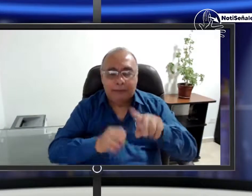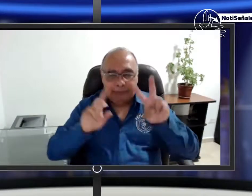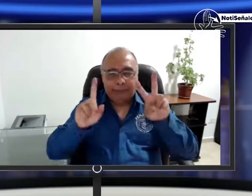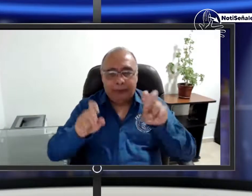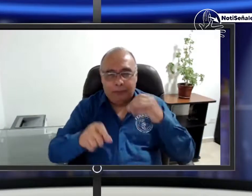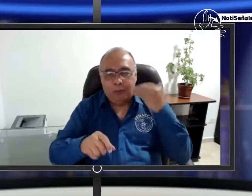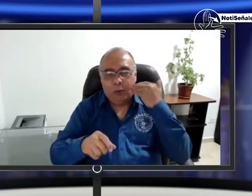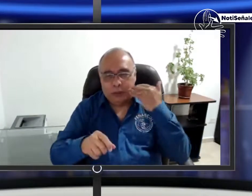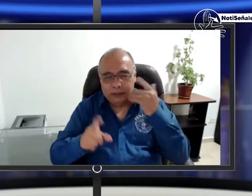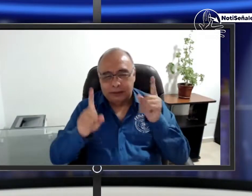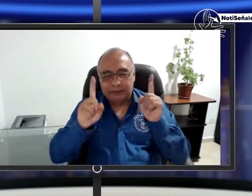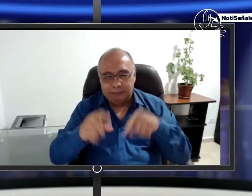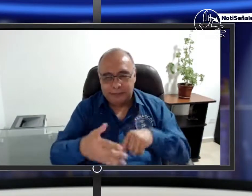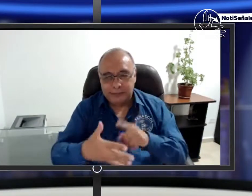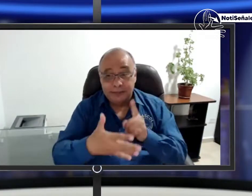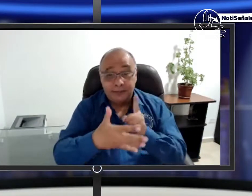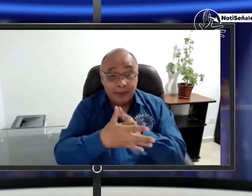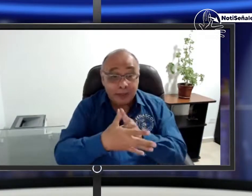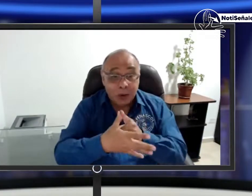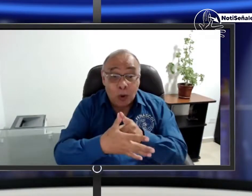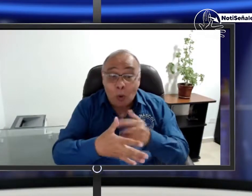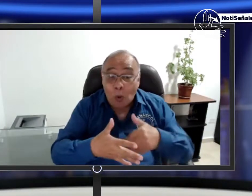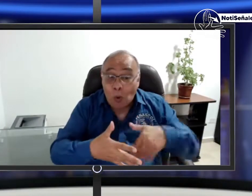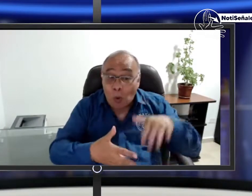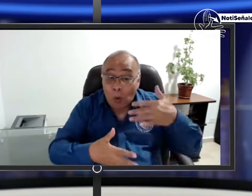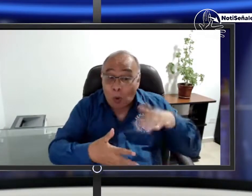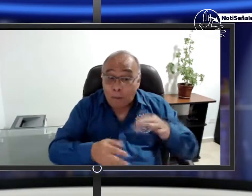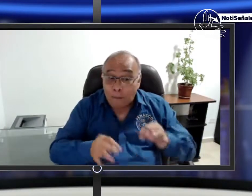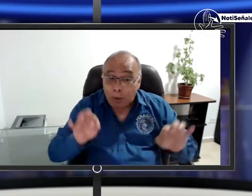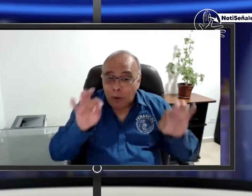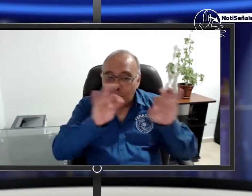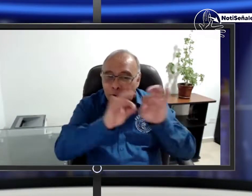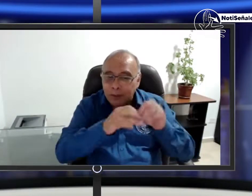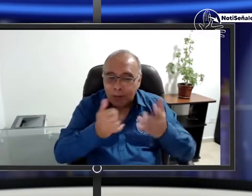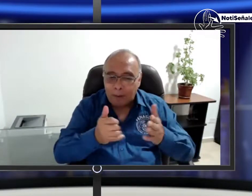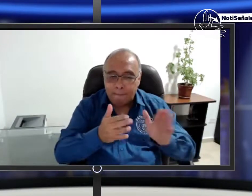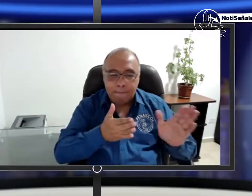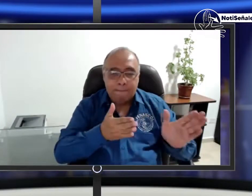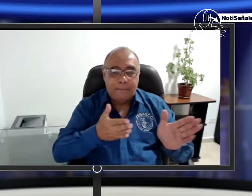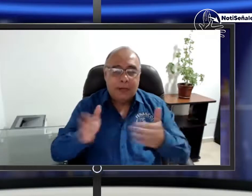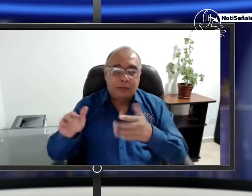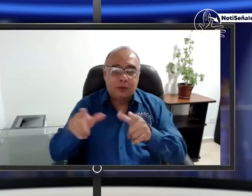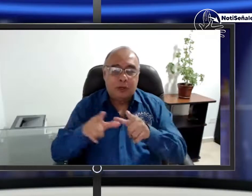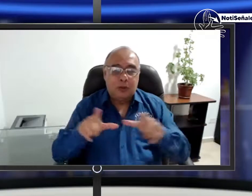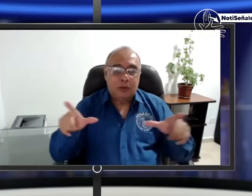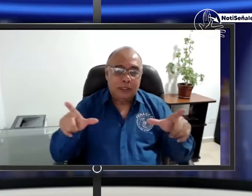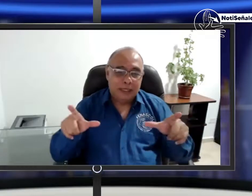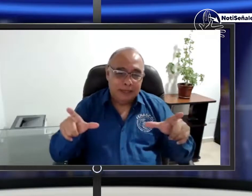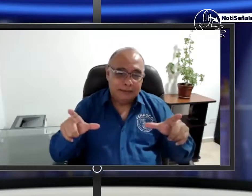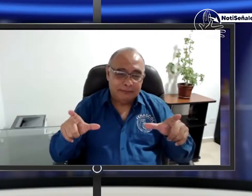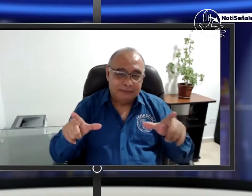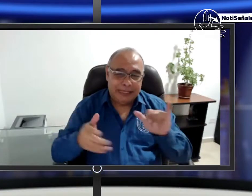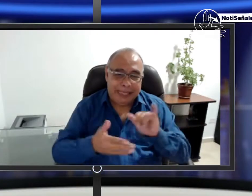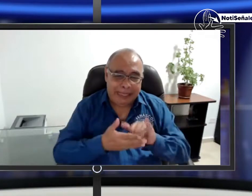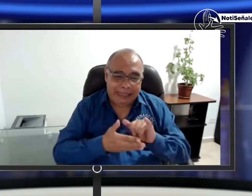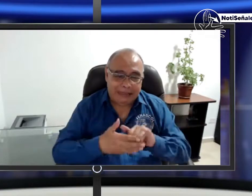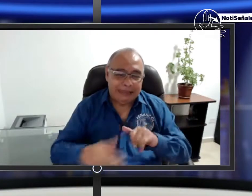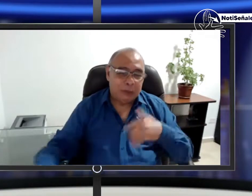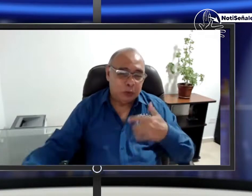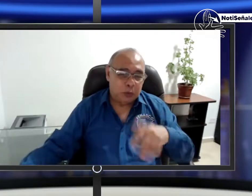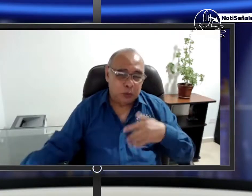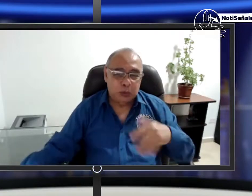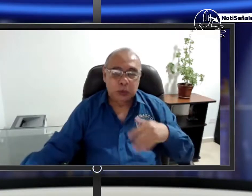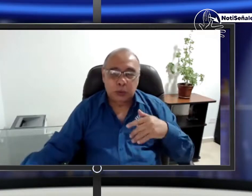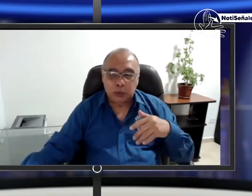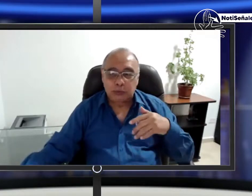tanto tiempo han sido discriminadas y dejadas a un lado del escenario y otro de